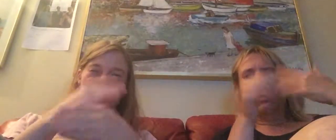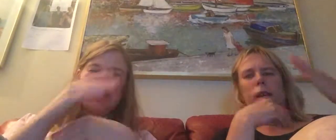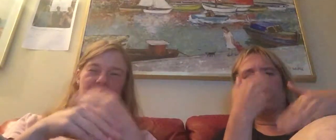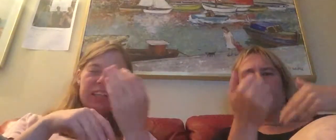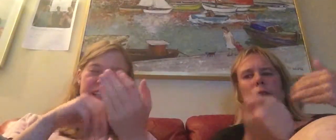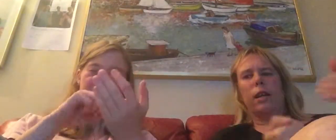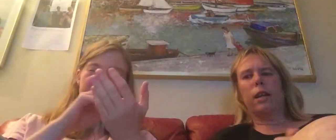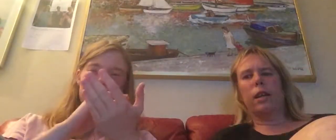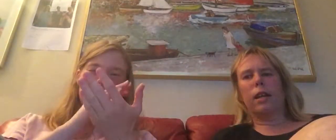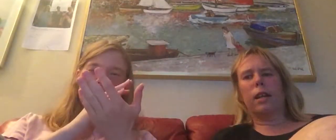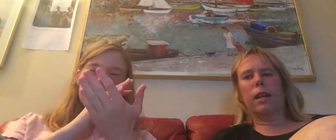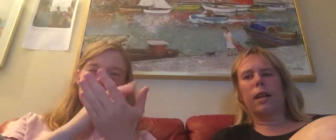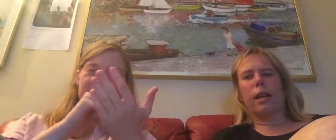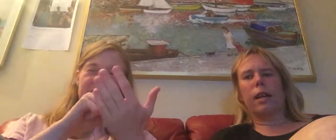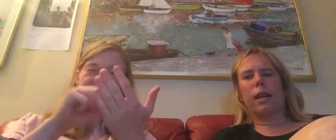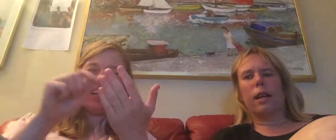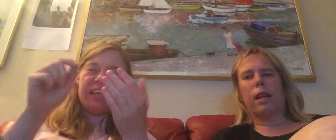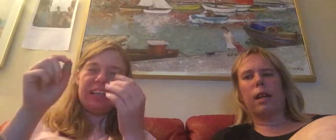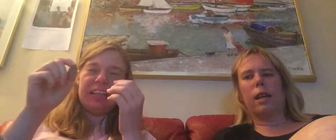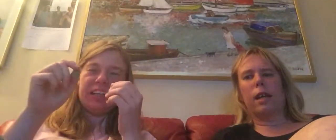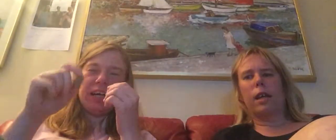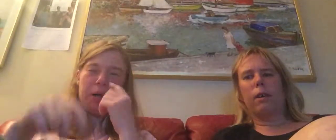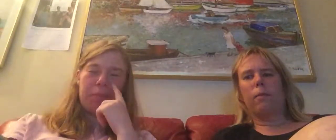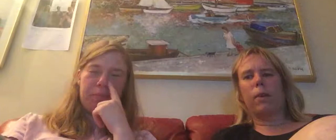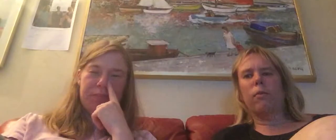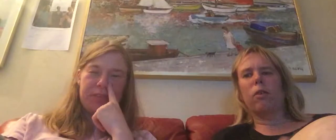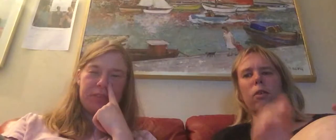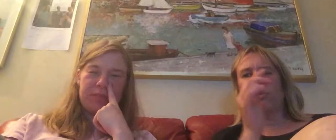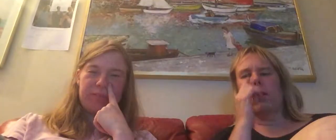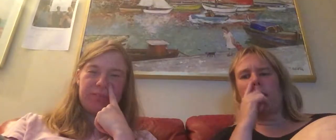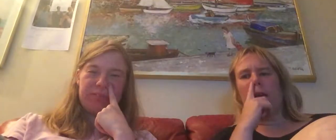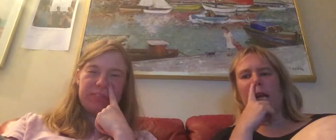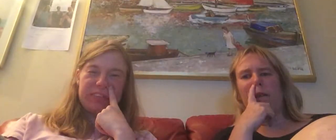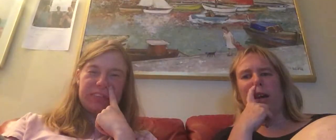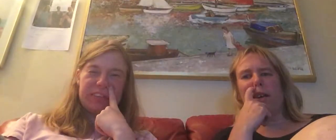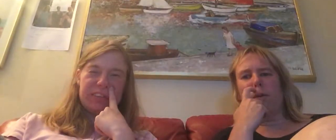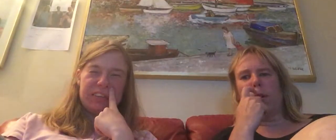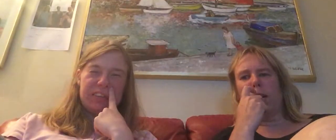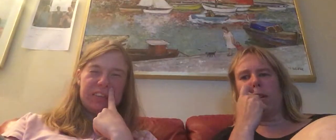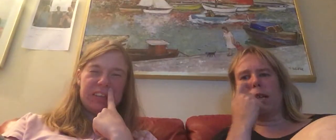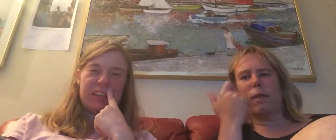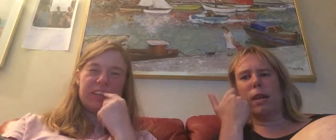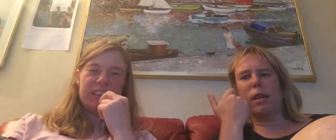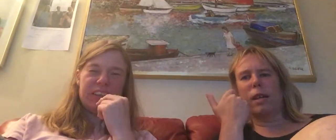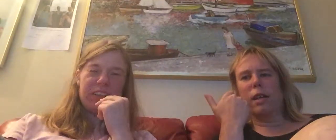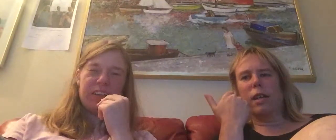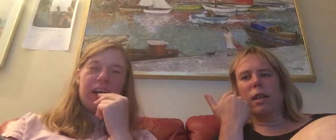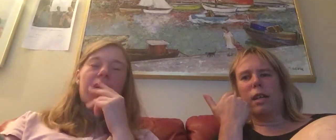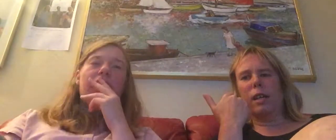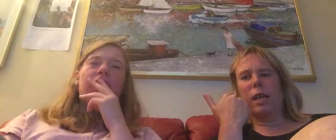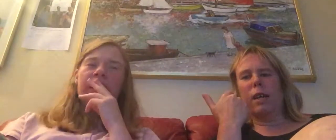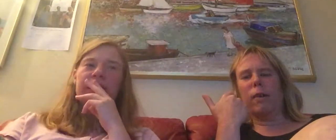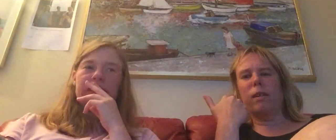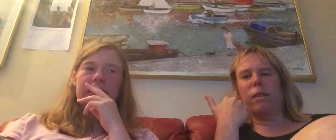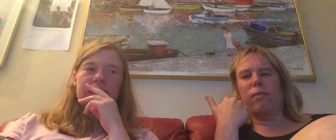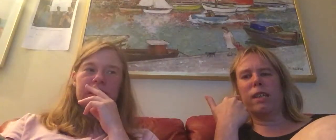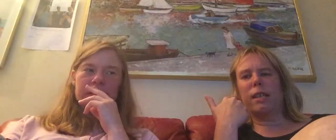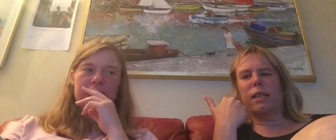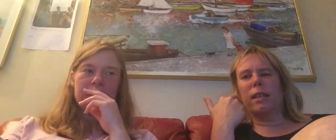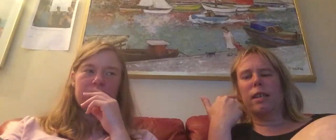sjunger ditt eliga namn. Ska vi sända till Eva? Jag må leva till Eva. Ja. Eva Lundqvist.